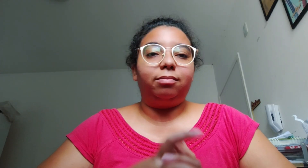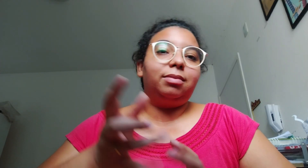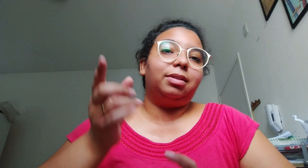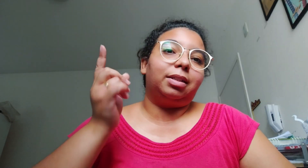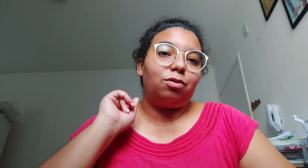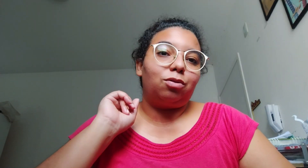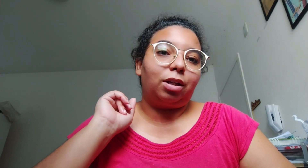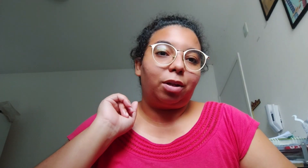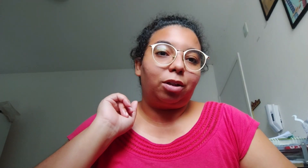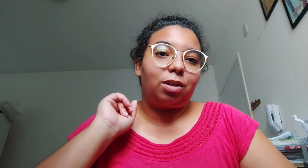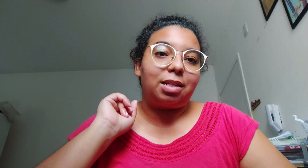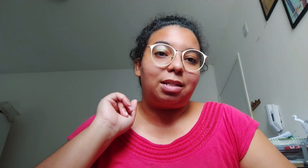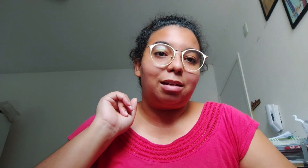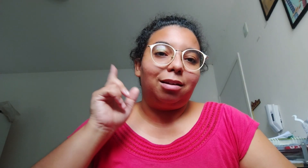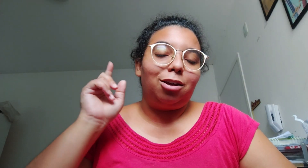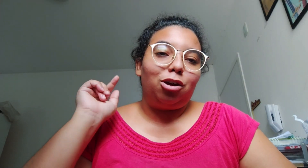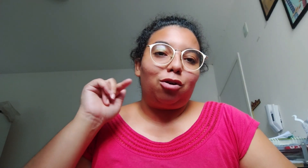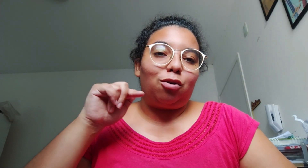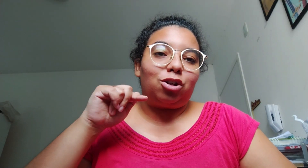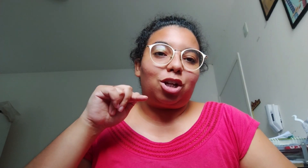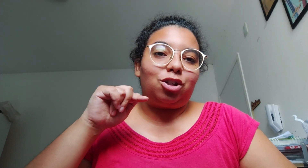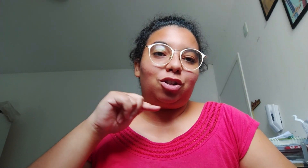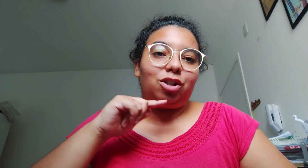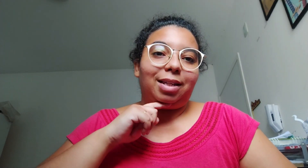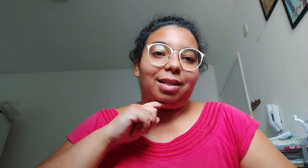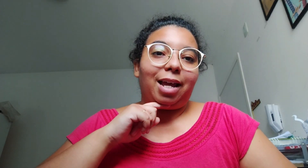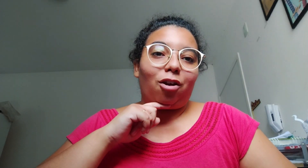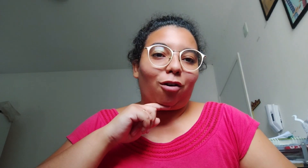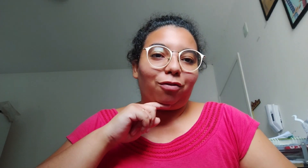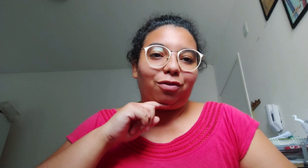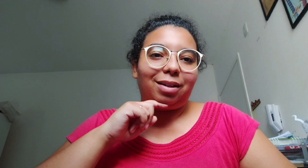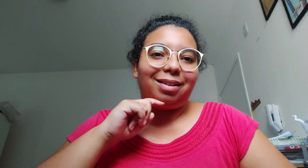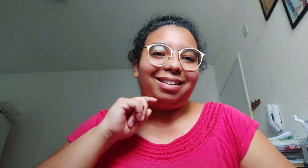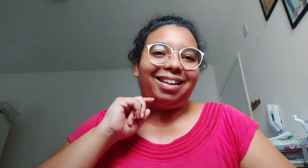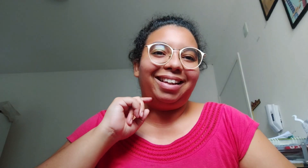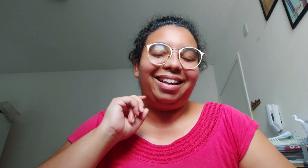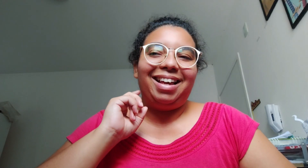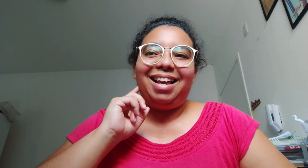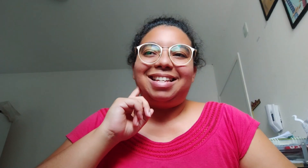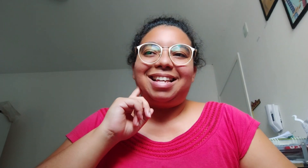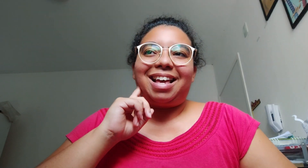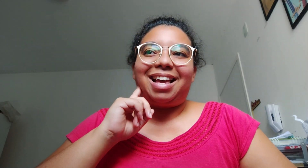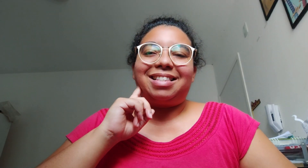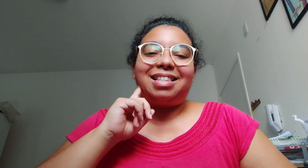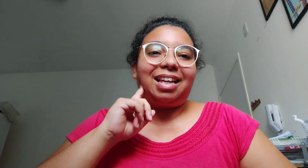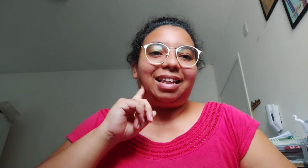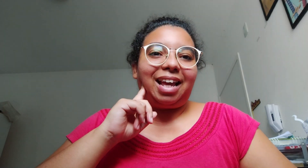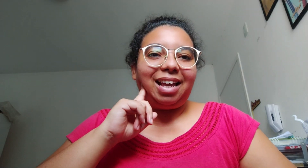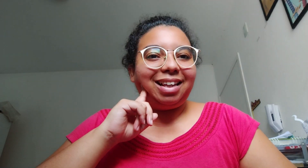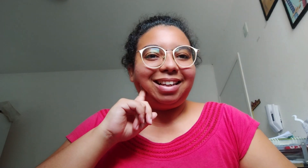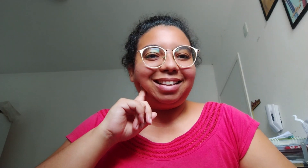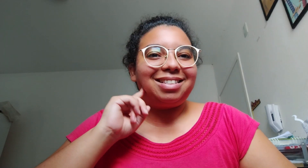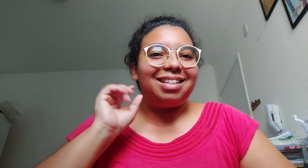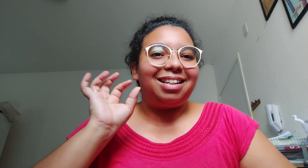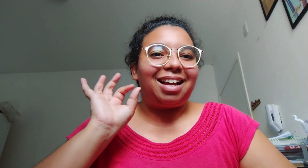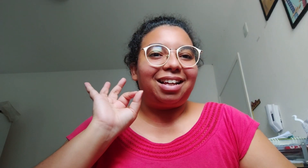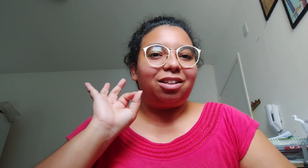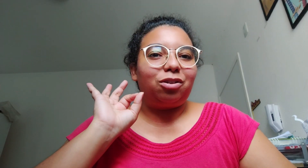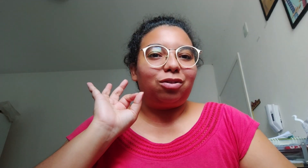estão escutando uma tossezinha. Hoje é dia de day off, sick day, dia